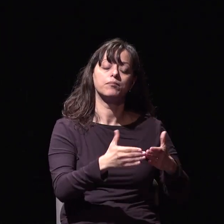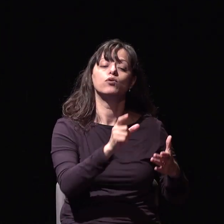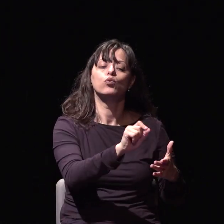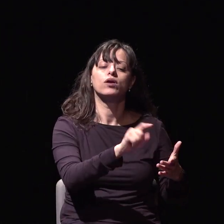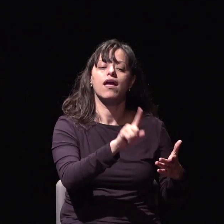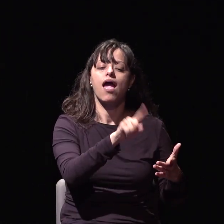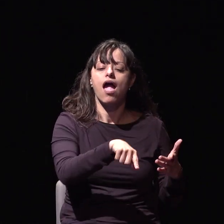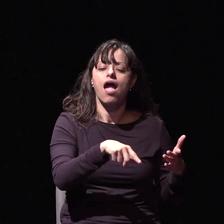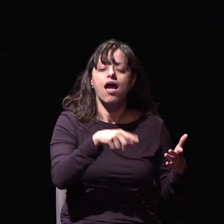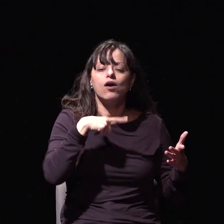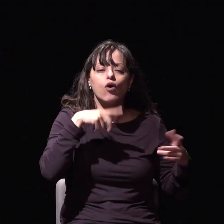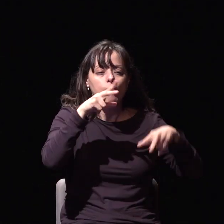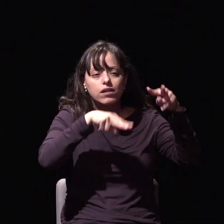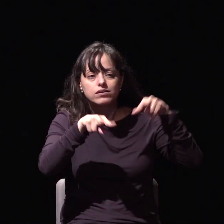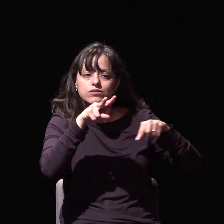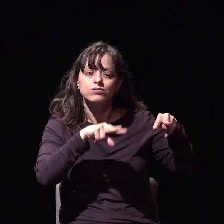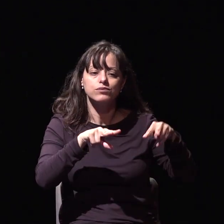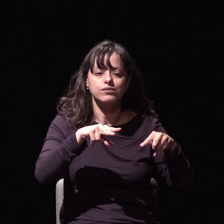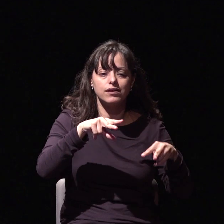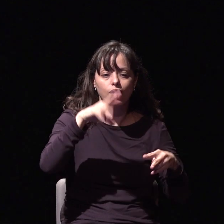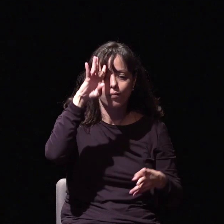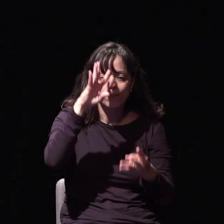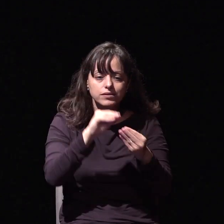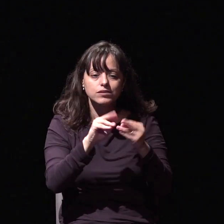faz do patrimônio, toda